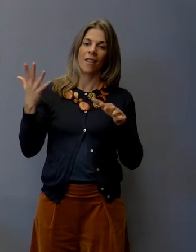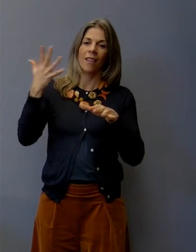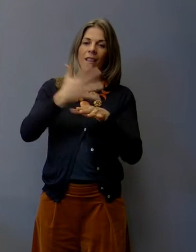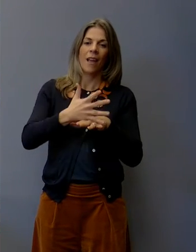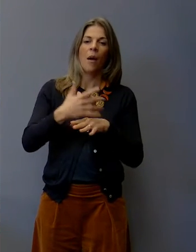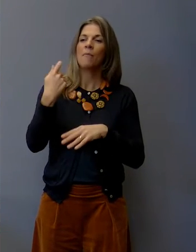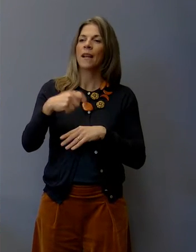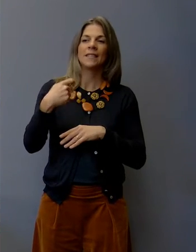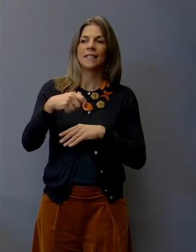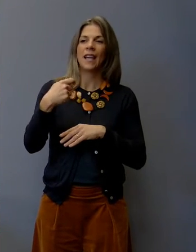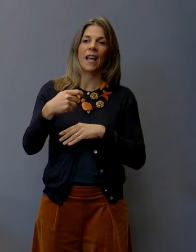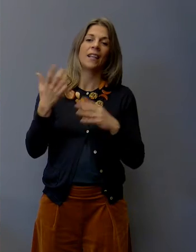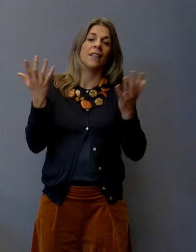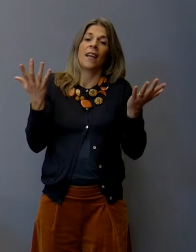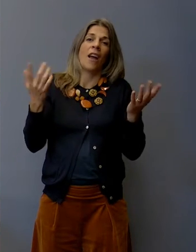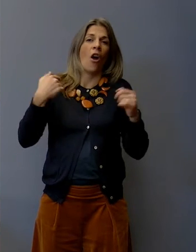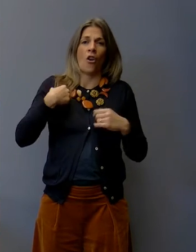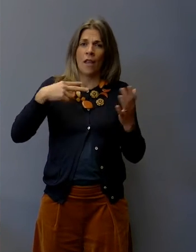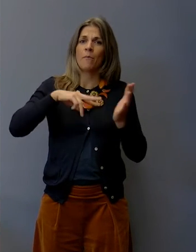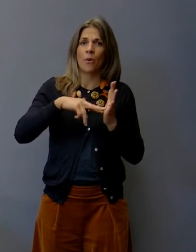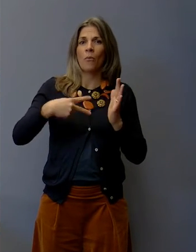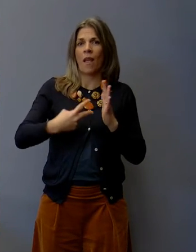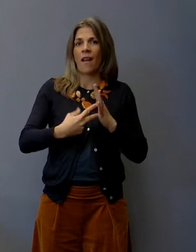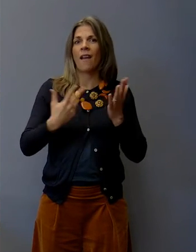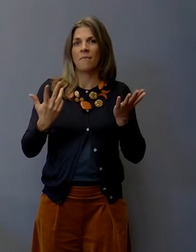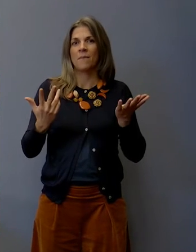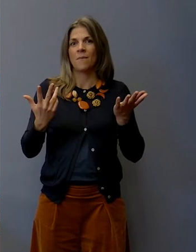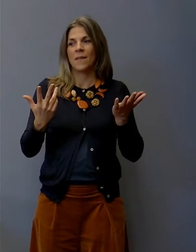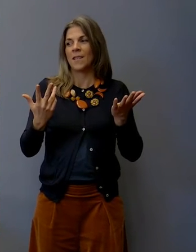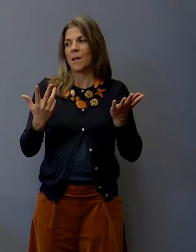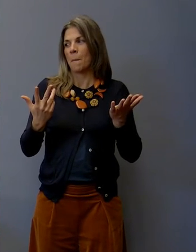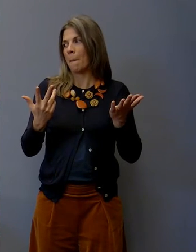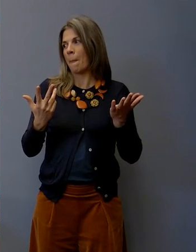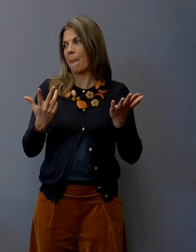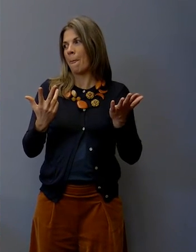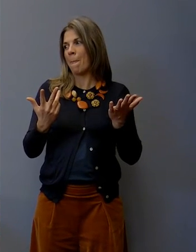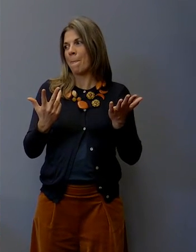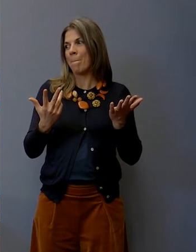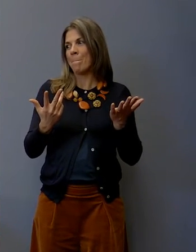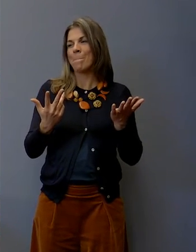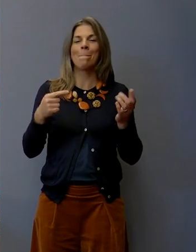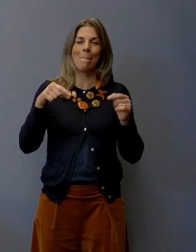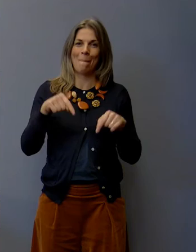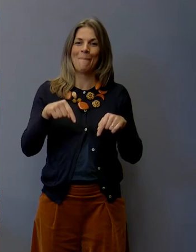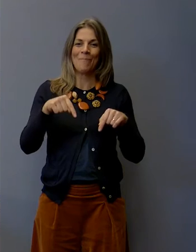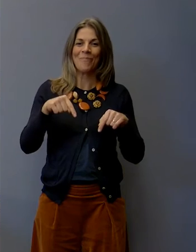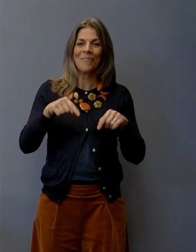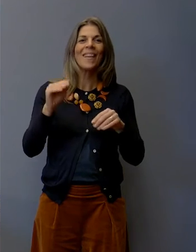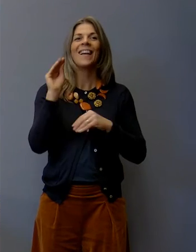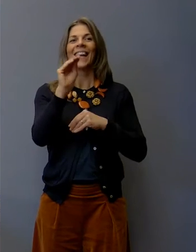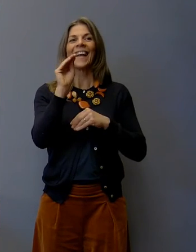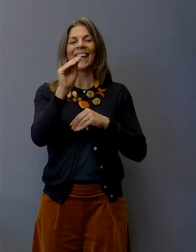io ho dei problemi allora chiedo signor al aire chiedo abbia pazienza chiedo liguria digitale